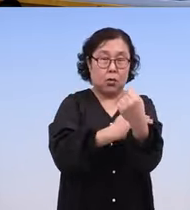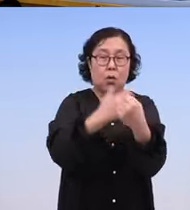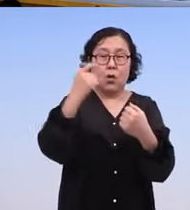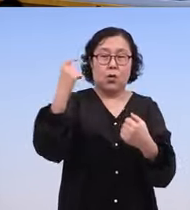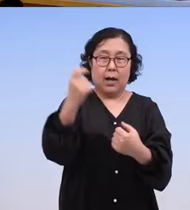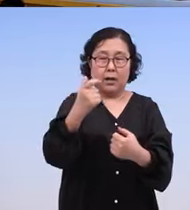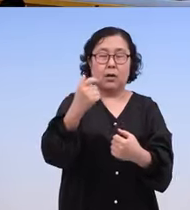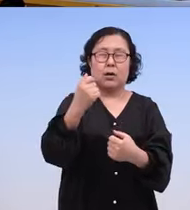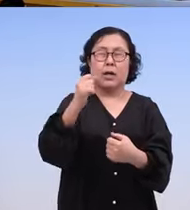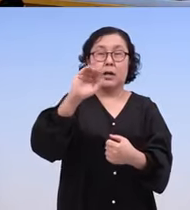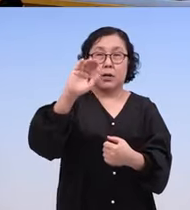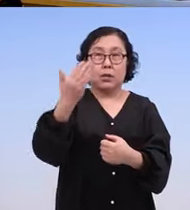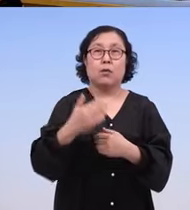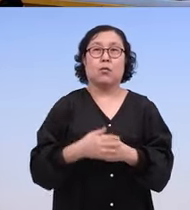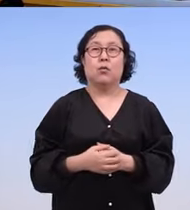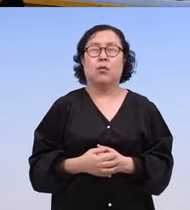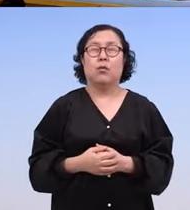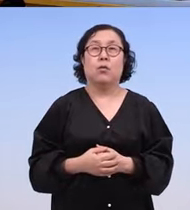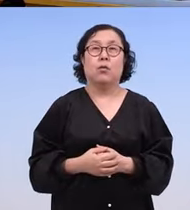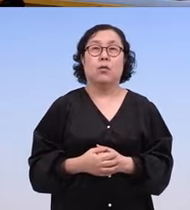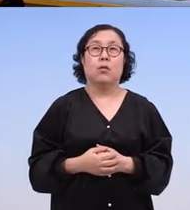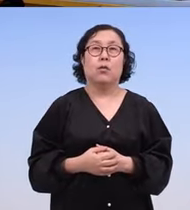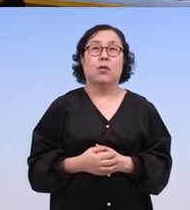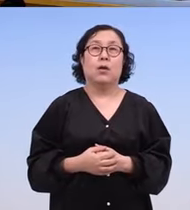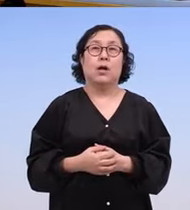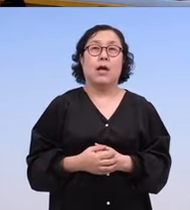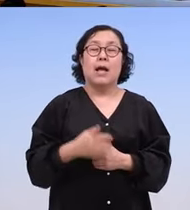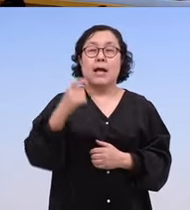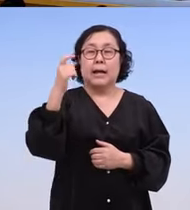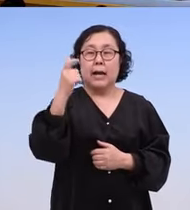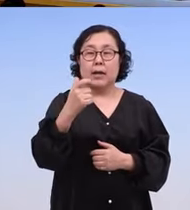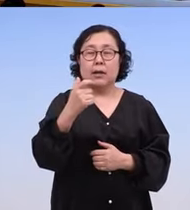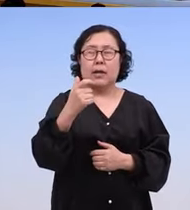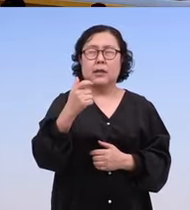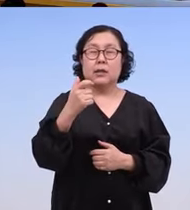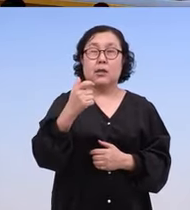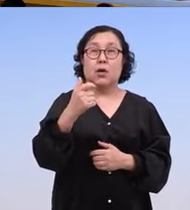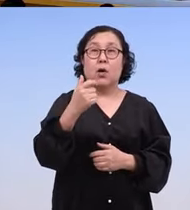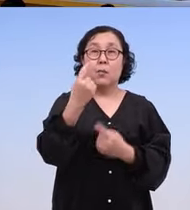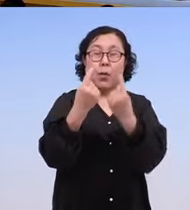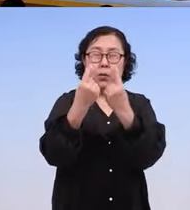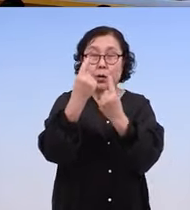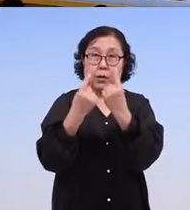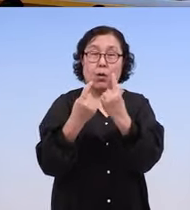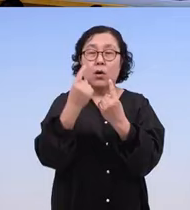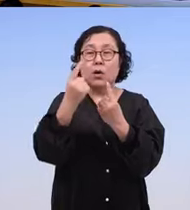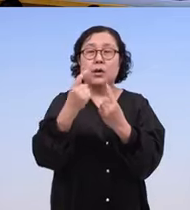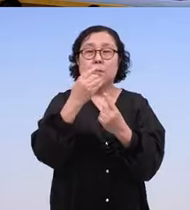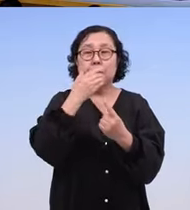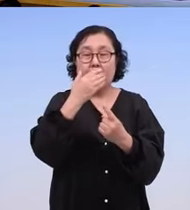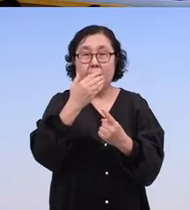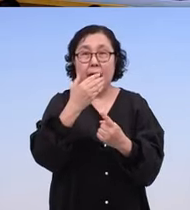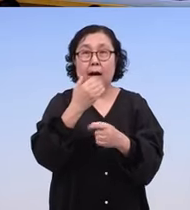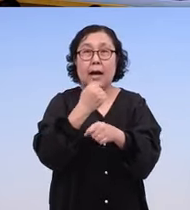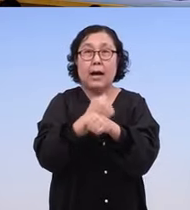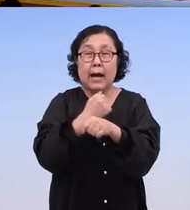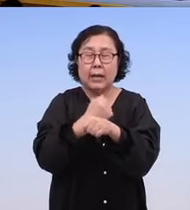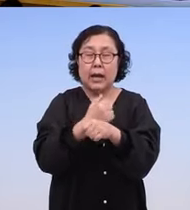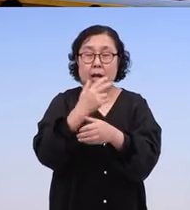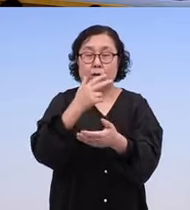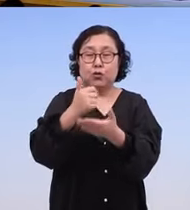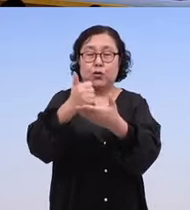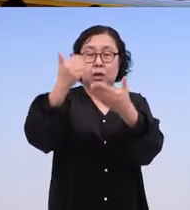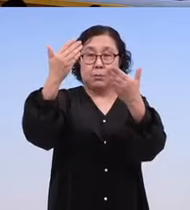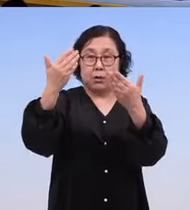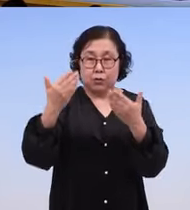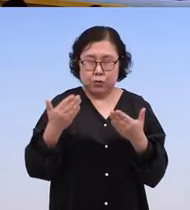이것만 눈에 띄는 거 아닙니까? 사실은 더 중요한 거는 강건해지는 결과물보다도 그것이 가능하도록 주님 안에서와